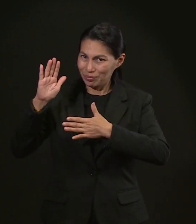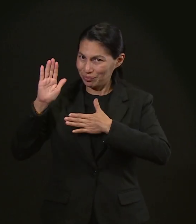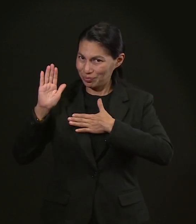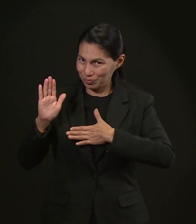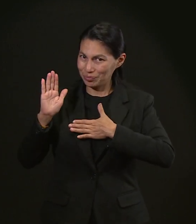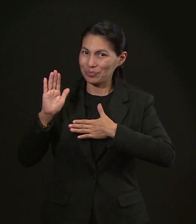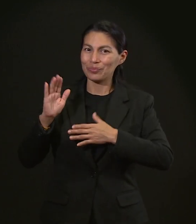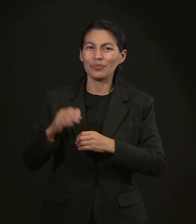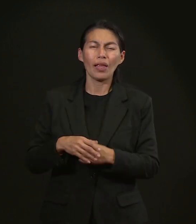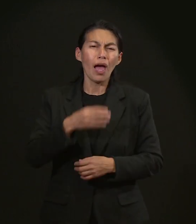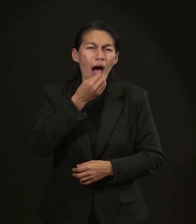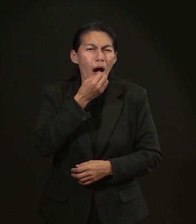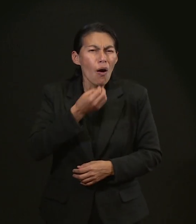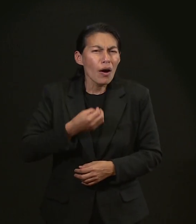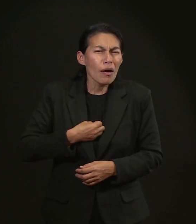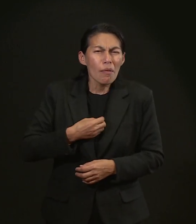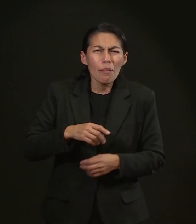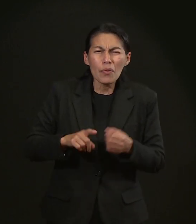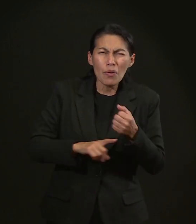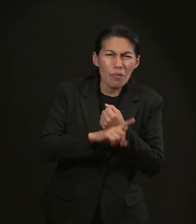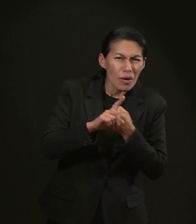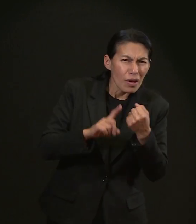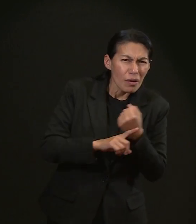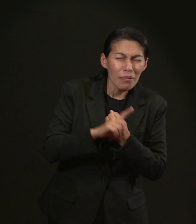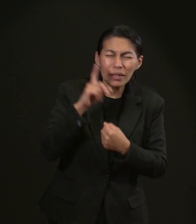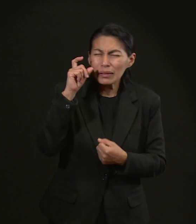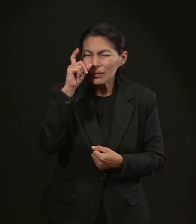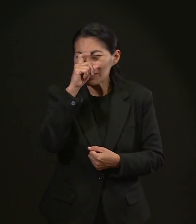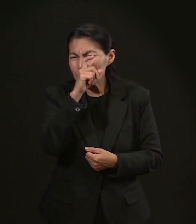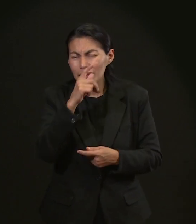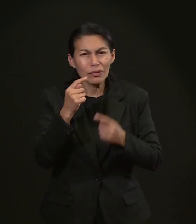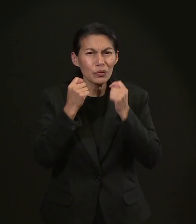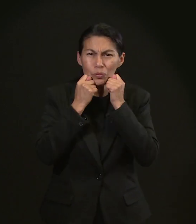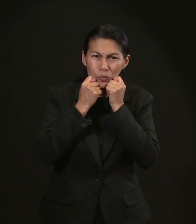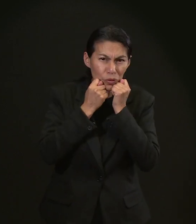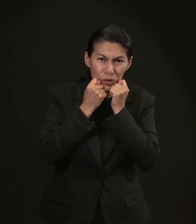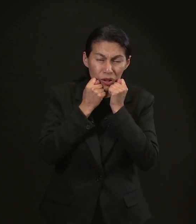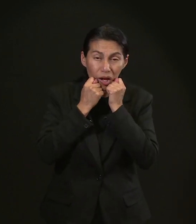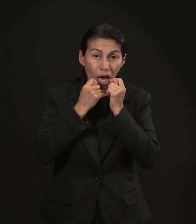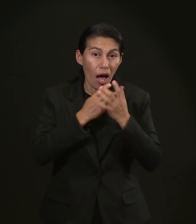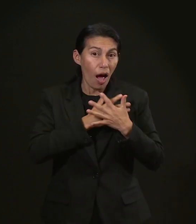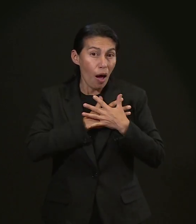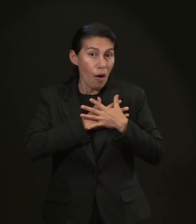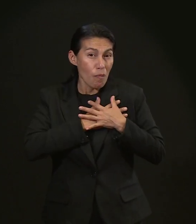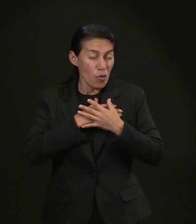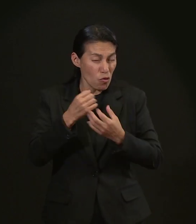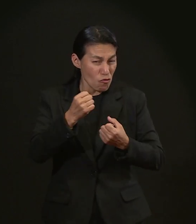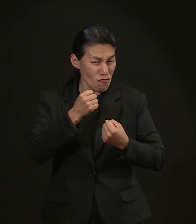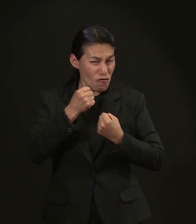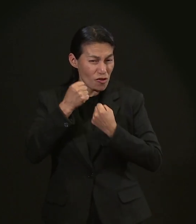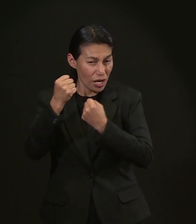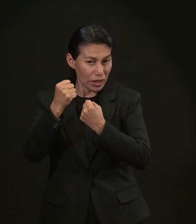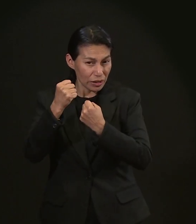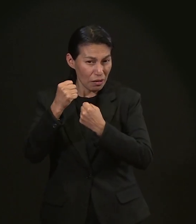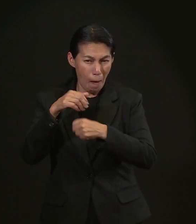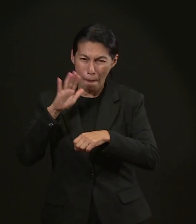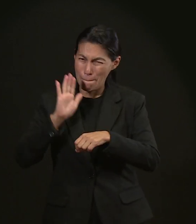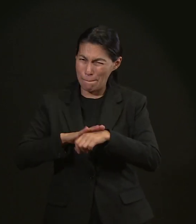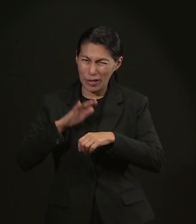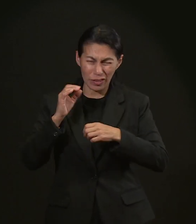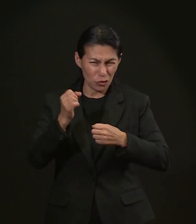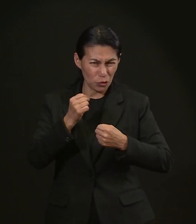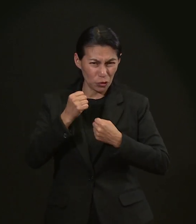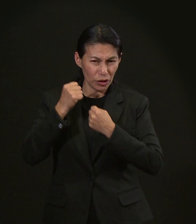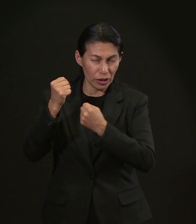comprometidos aún ante las dificultades si ese amor es fuerte se fortalecerá más